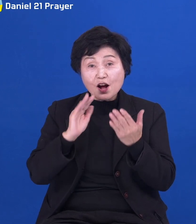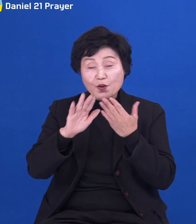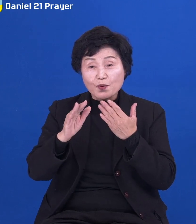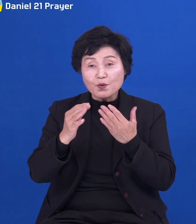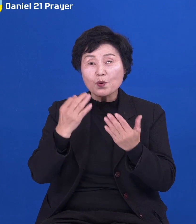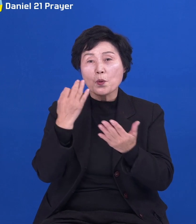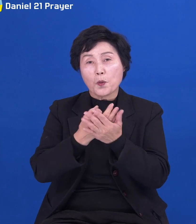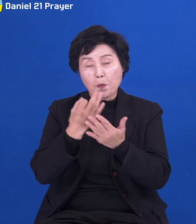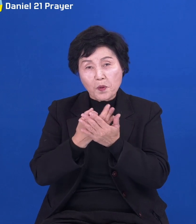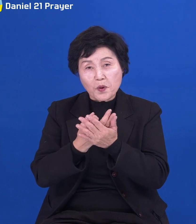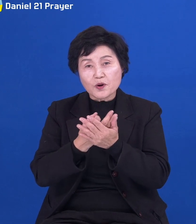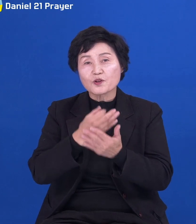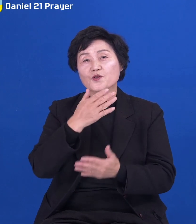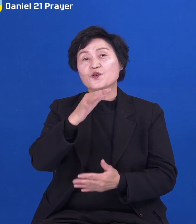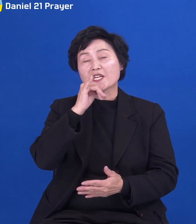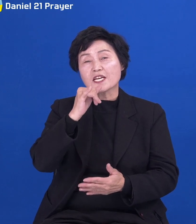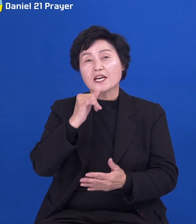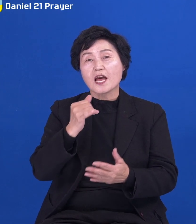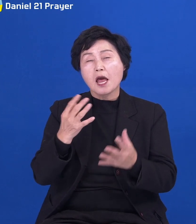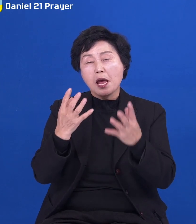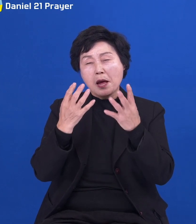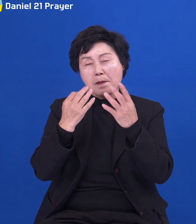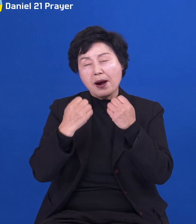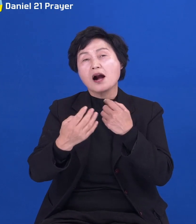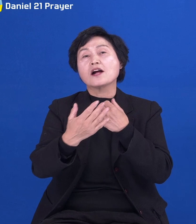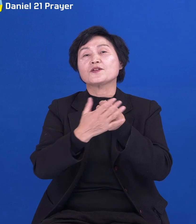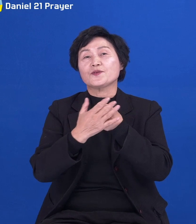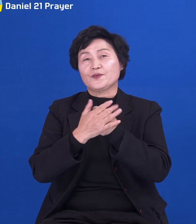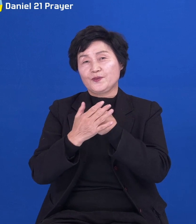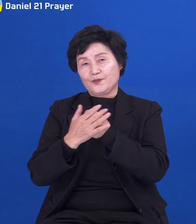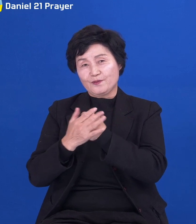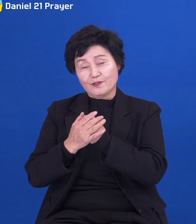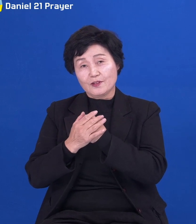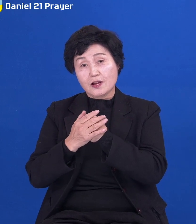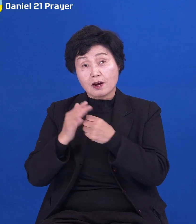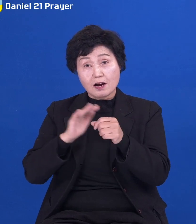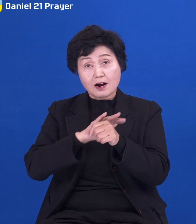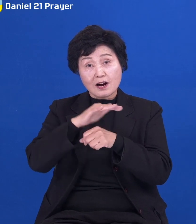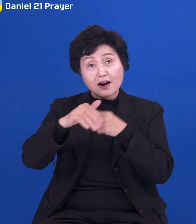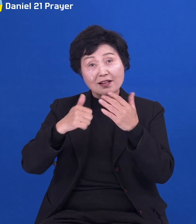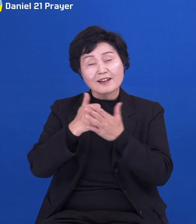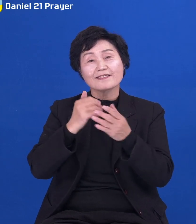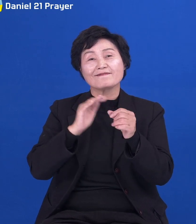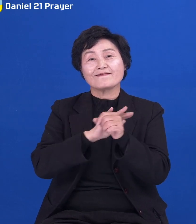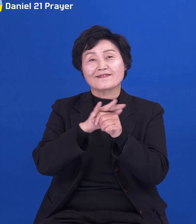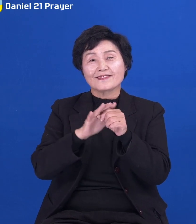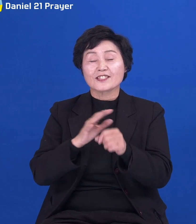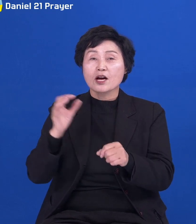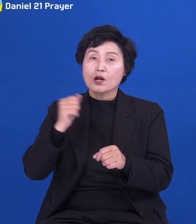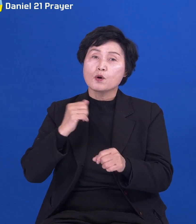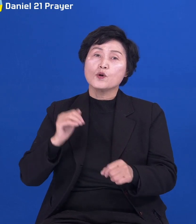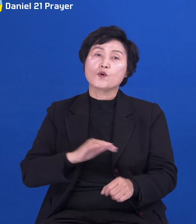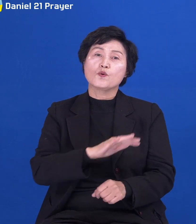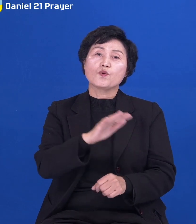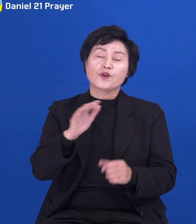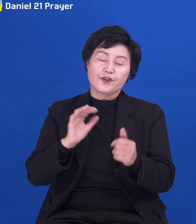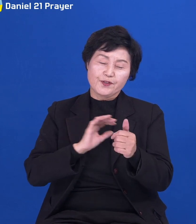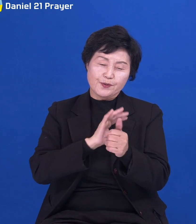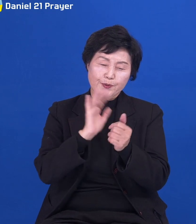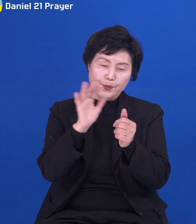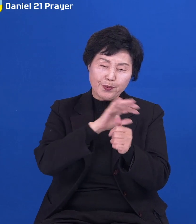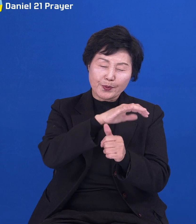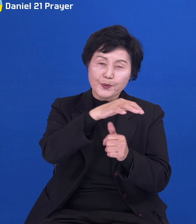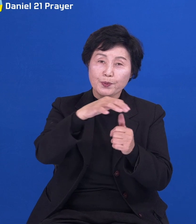있도록 수많은 물질들을 아끼지 않았어요. 하나님의 사랑으로 그와 같은 저희들을 돌봐주었어요.